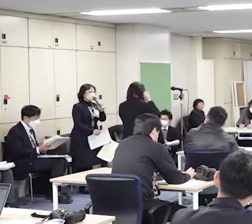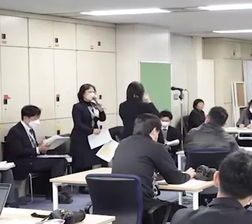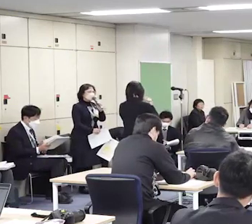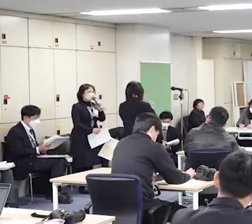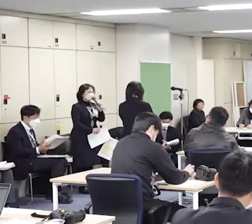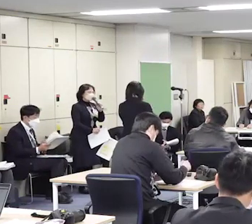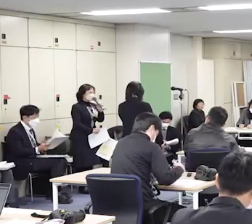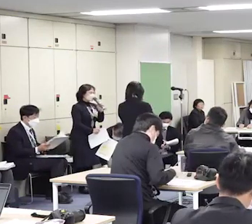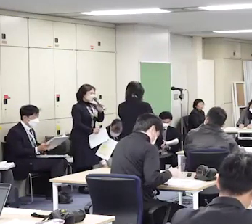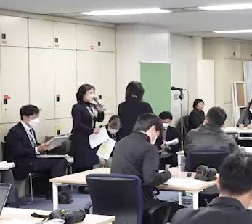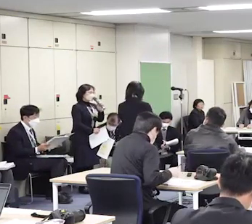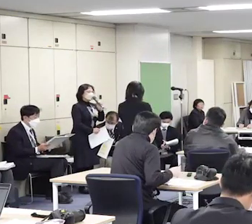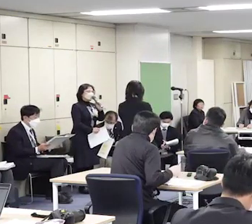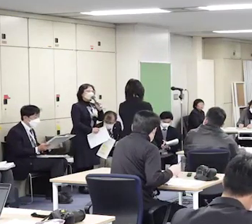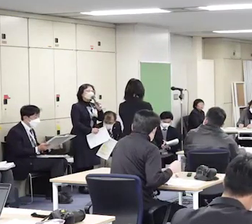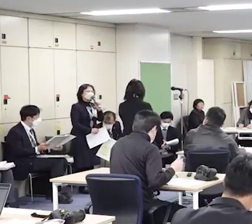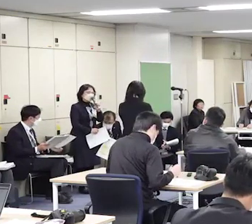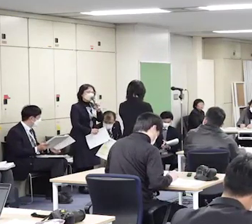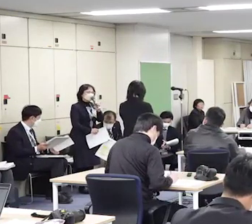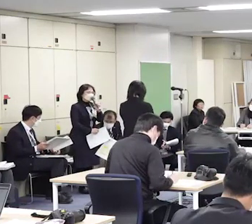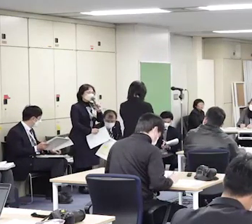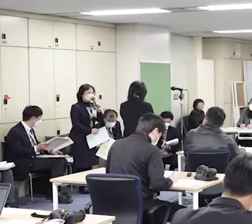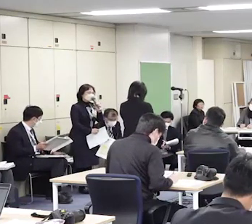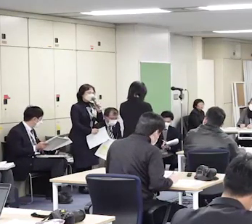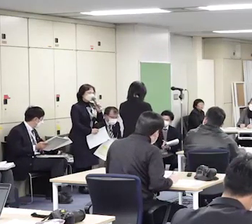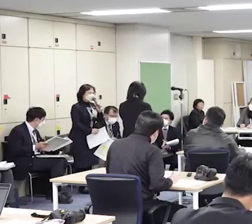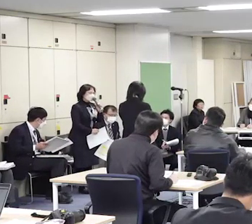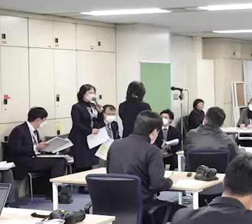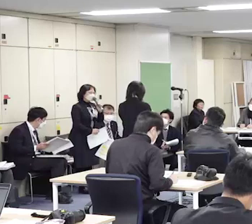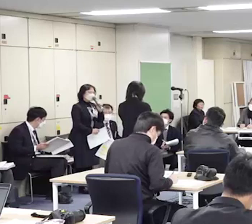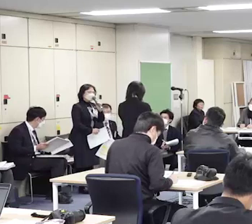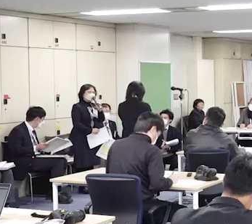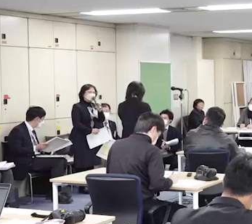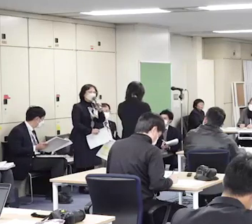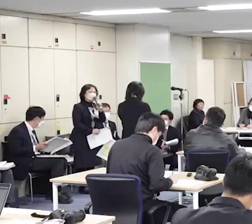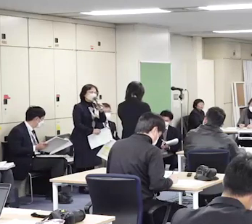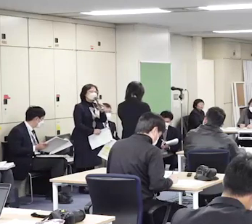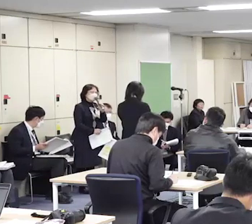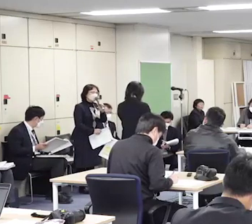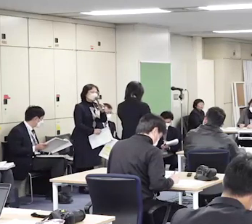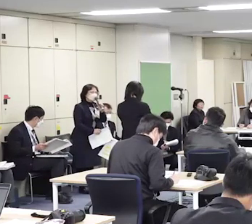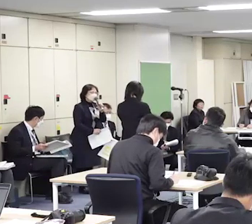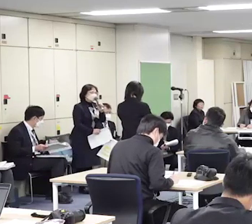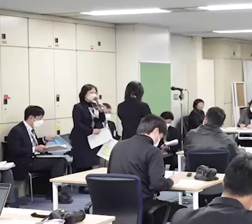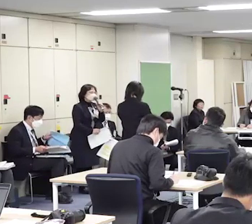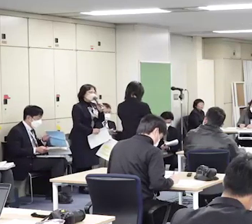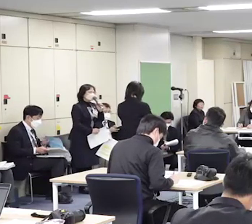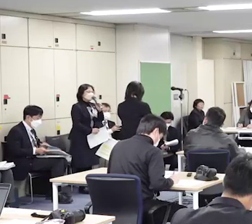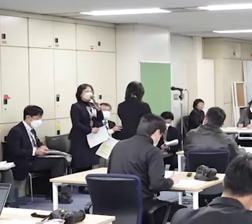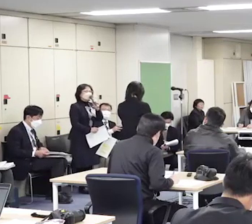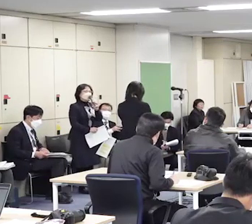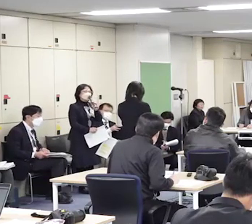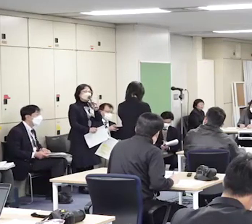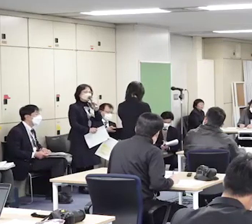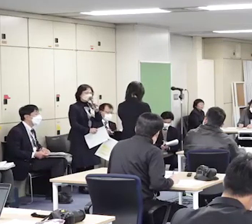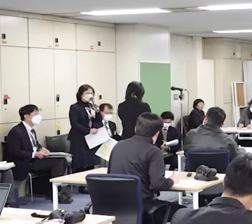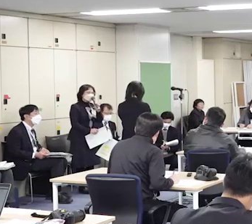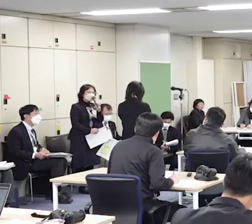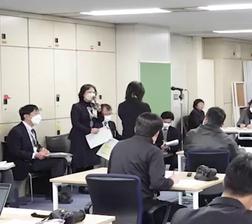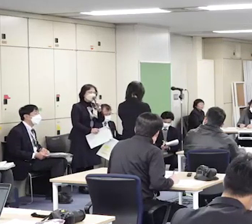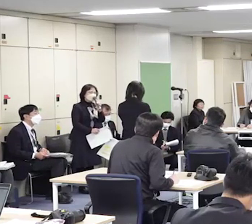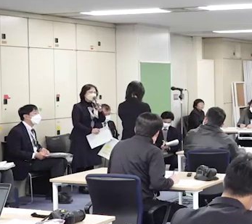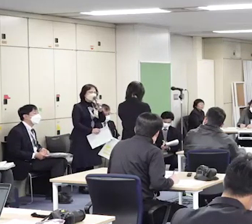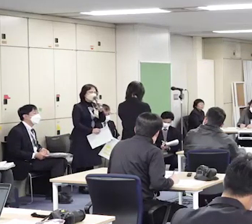実際に報道を聞いているということがありますが、あのお電話等でですね、あの実際にこういう事案があり